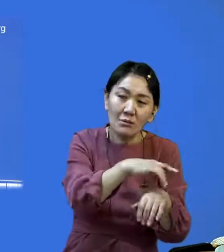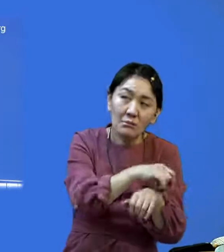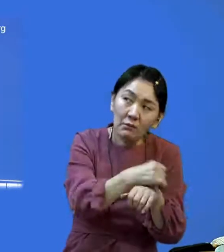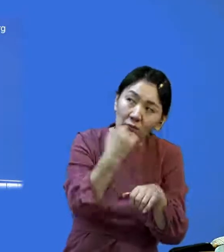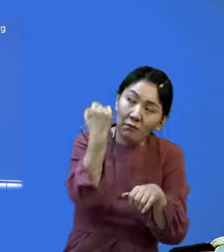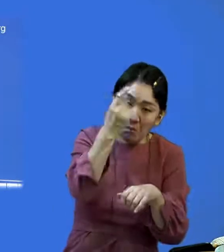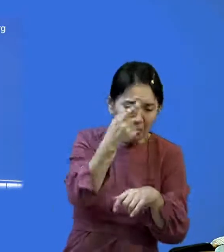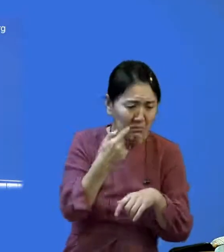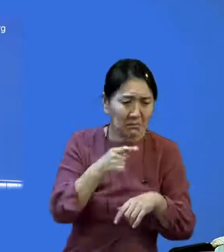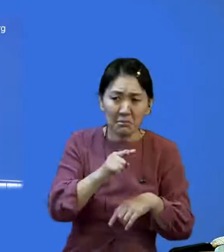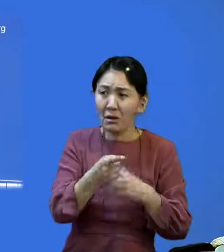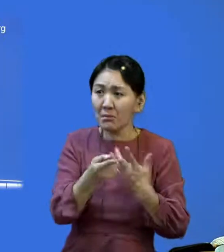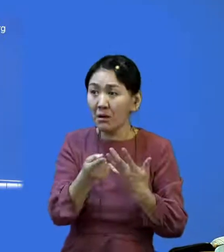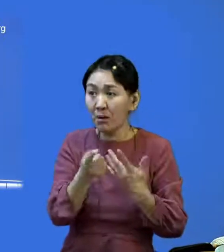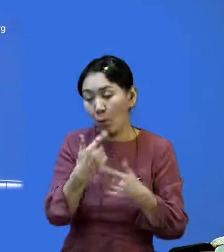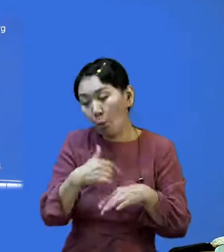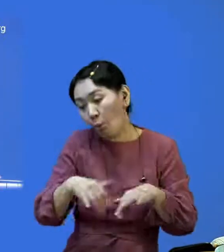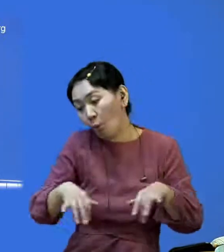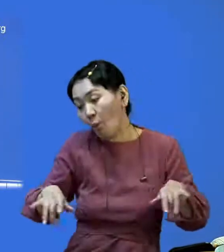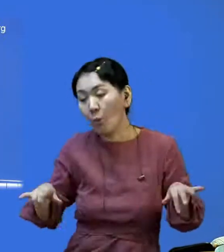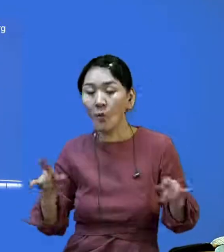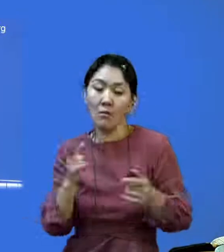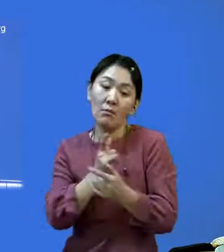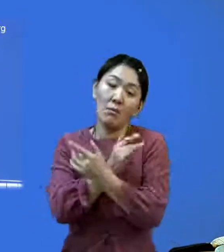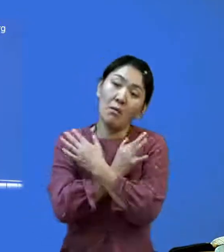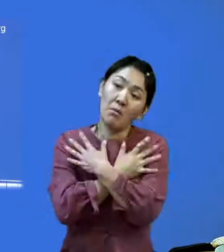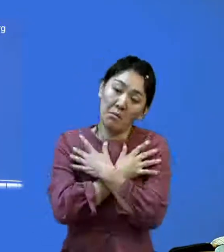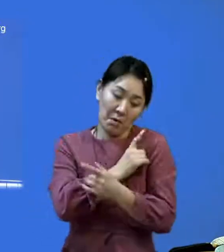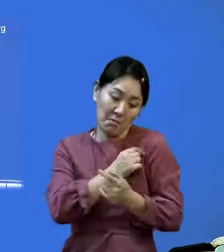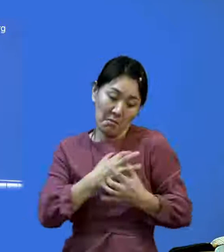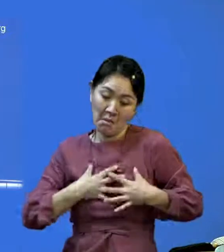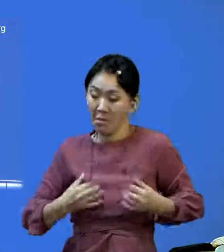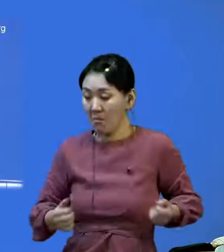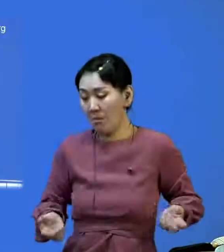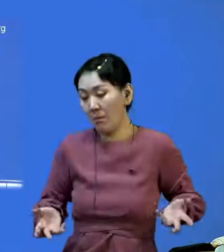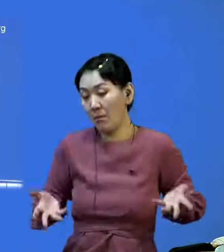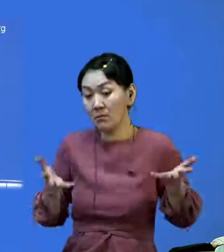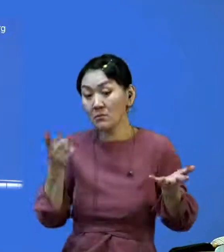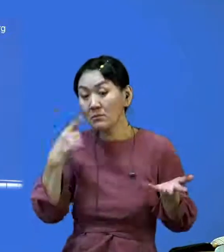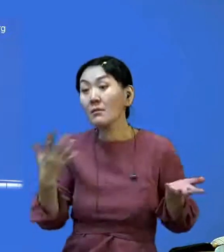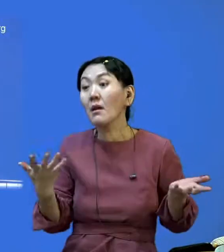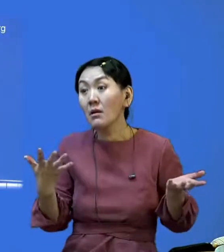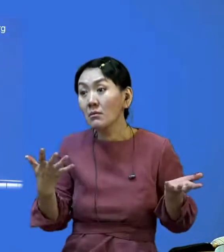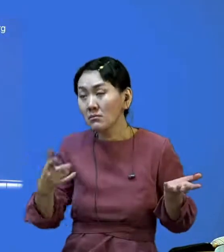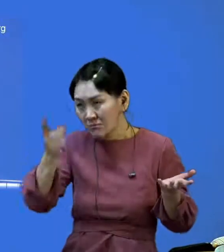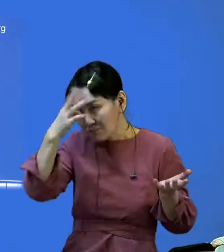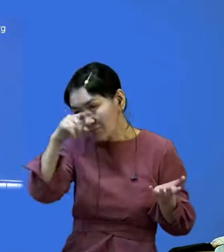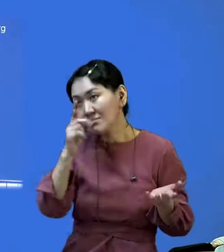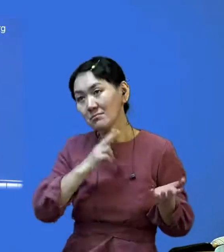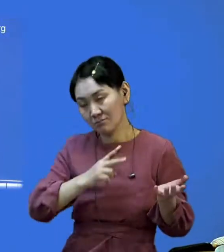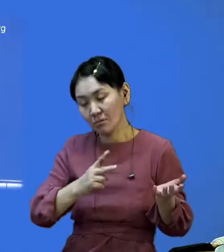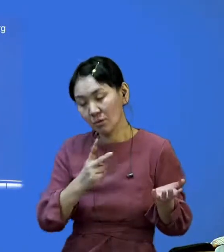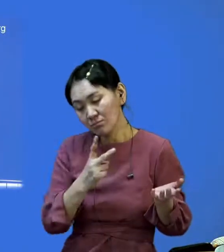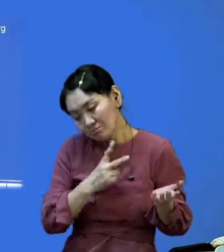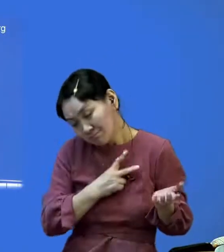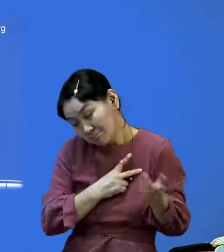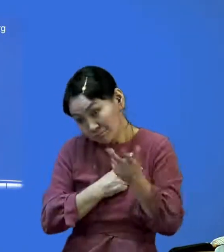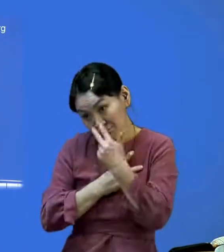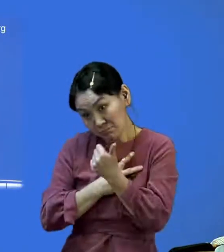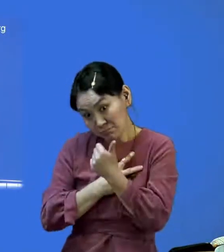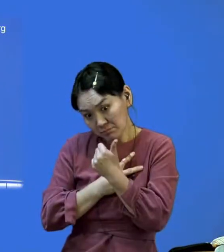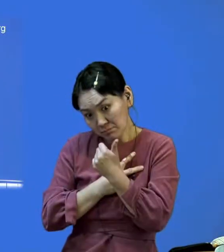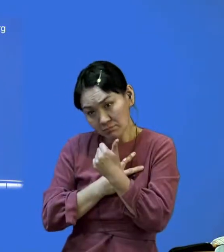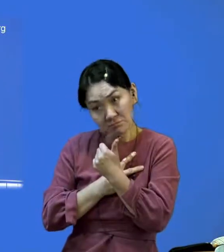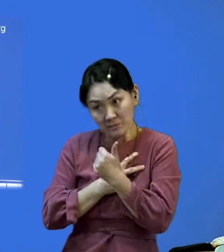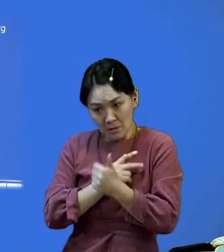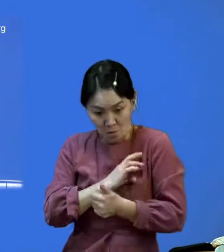бид үхэн амар духтаа тийм ээ элбэг хангалуун байдал дотор яхуу бурханд үйлчлээд амьдрах сайхан гэсэн